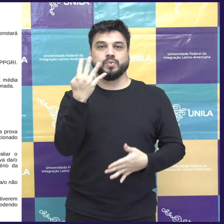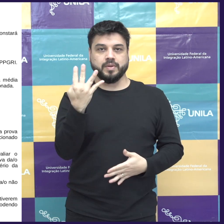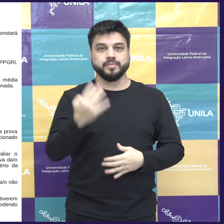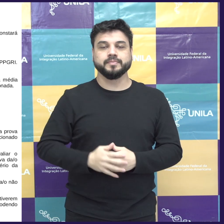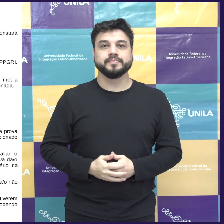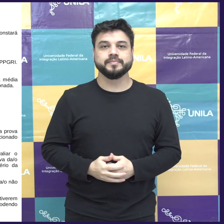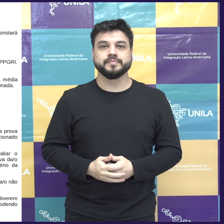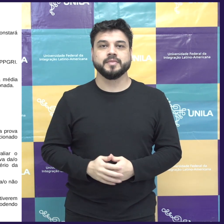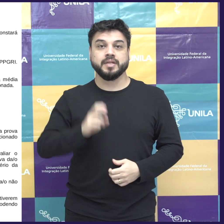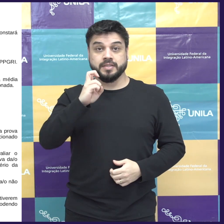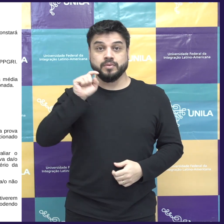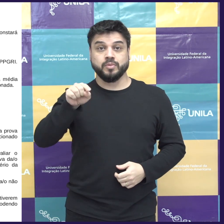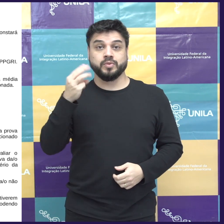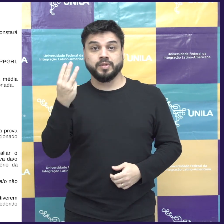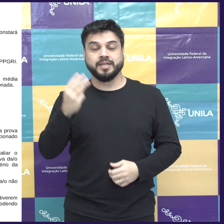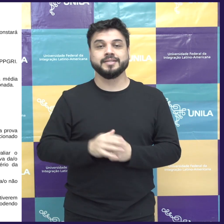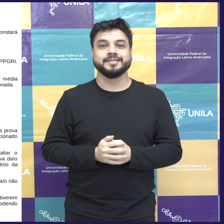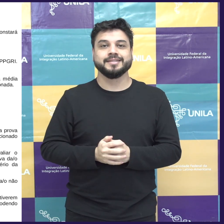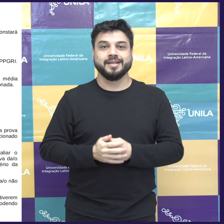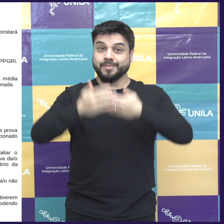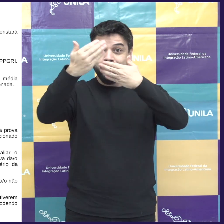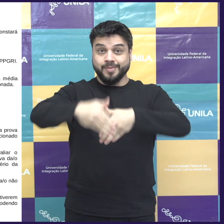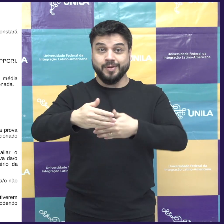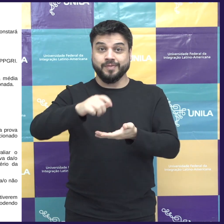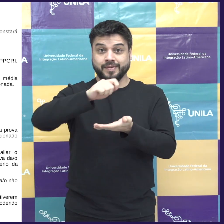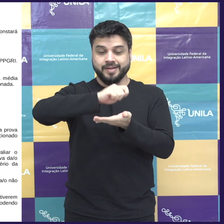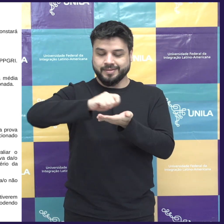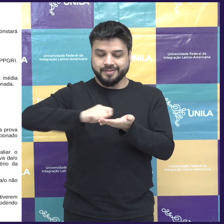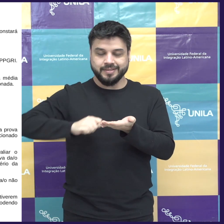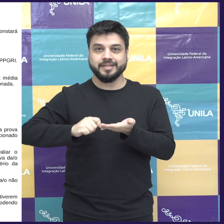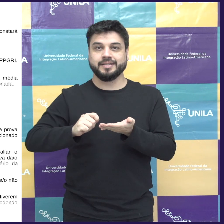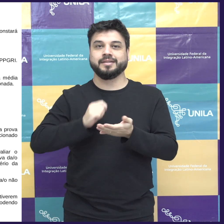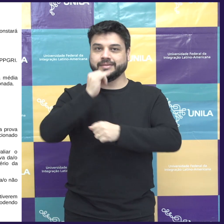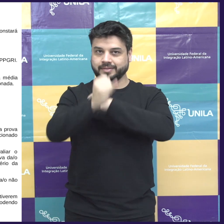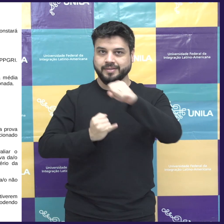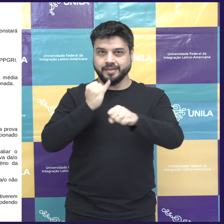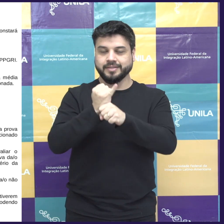5.3. Segunda fase, prova escrita online.